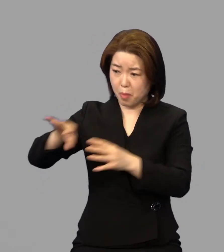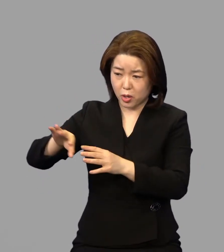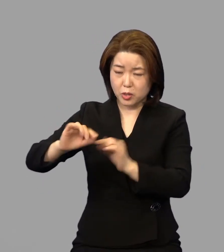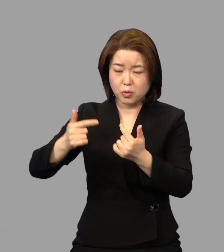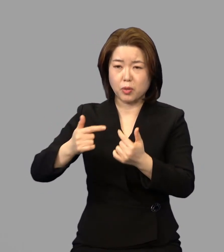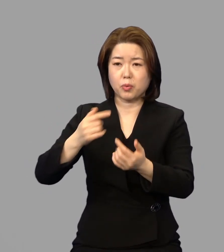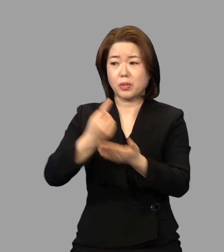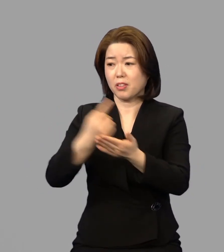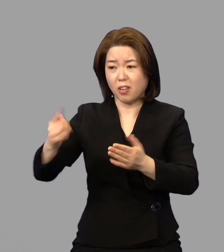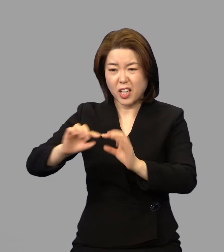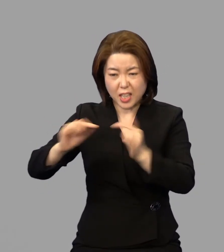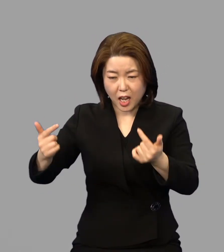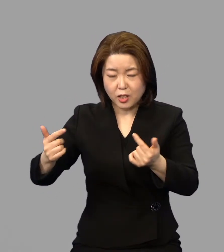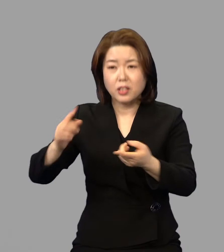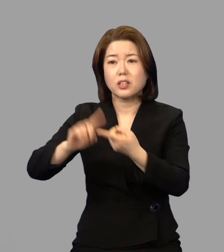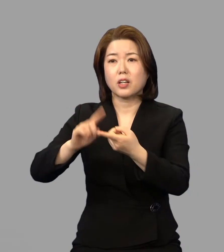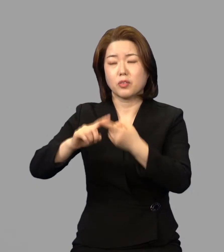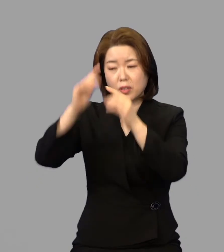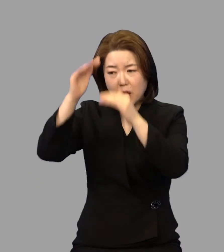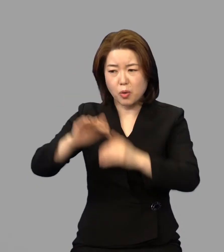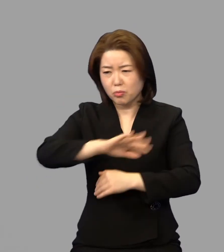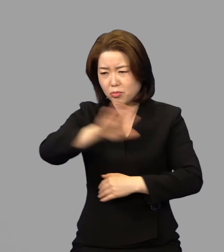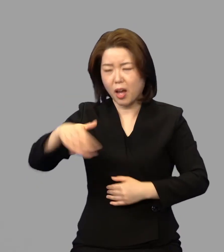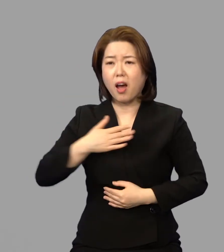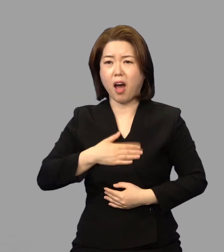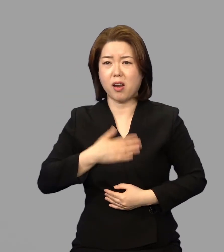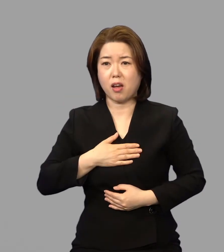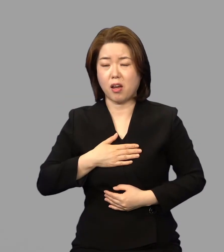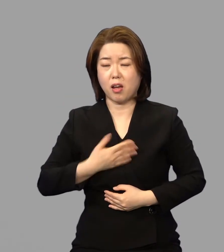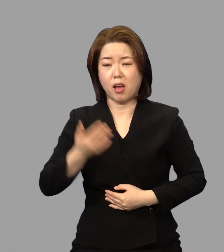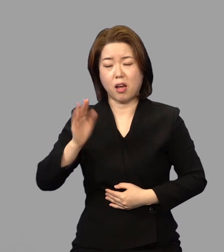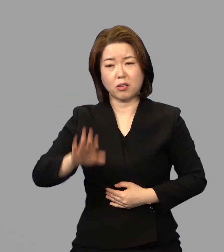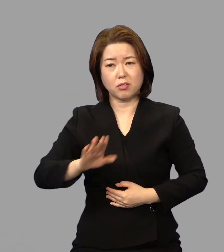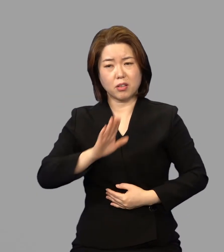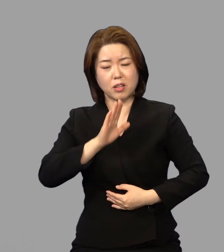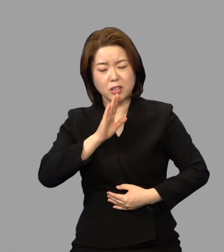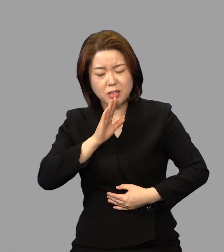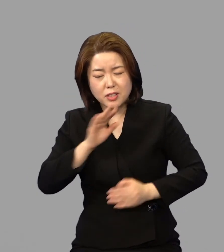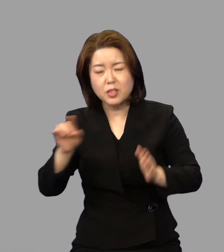것을. 그런데 문제는 그게 진짜 믿어져야 되는 거예요.